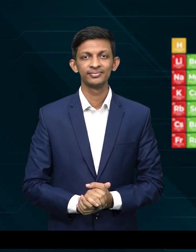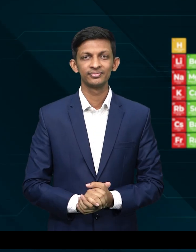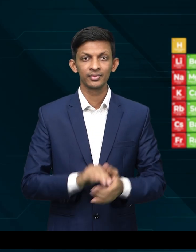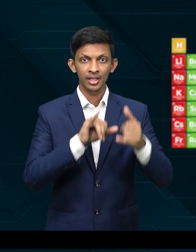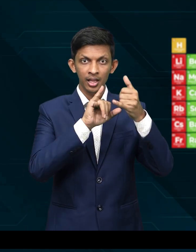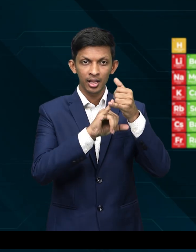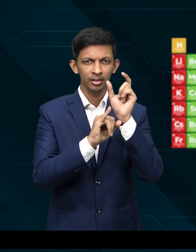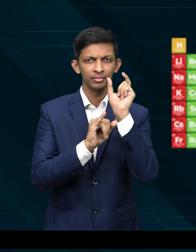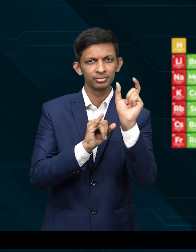एस,